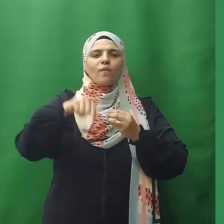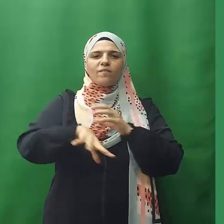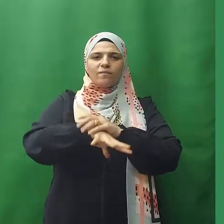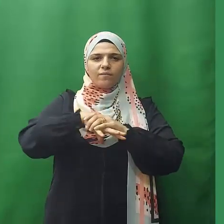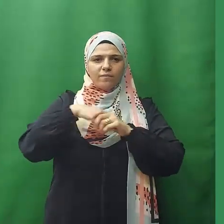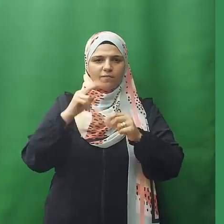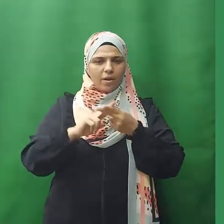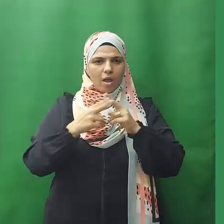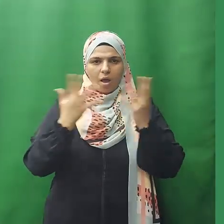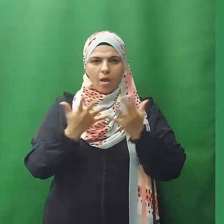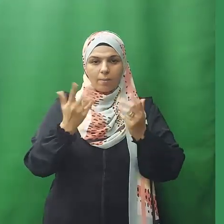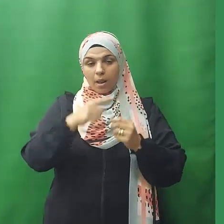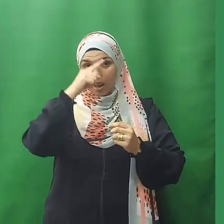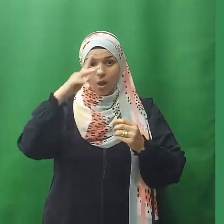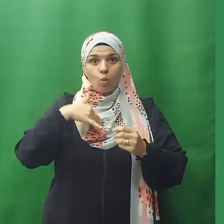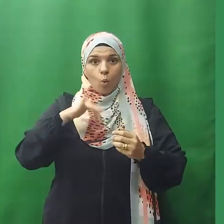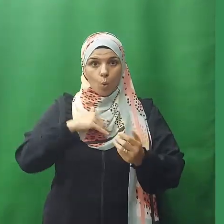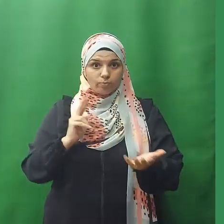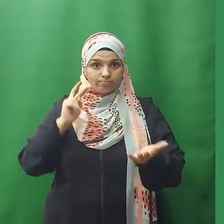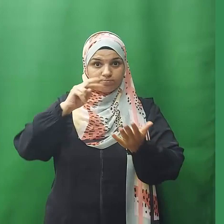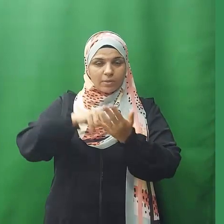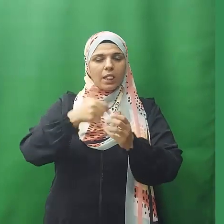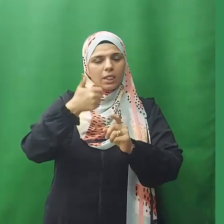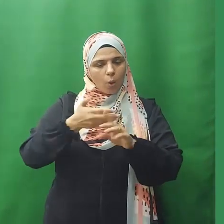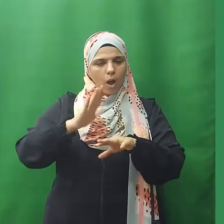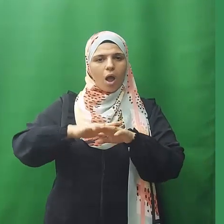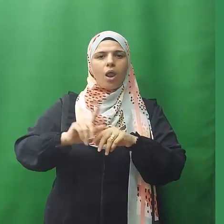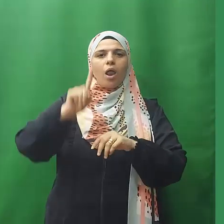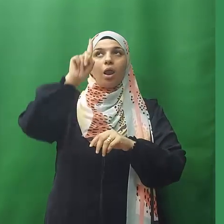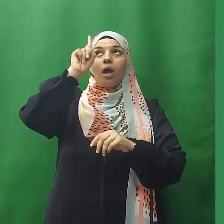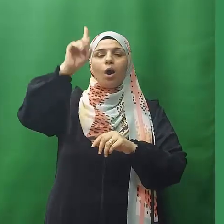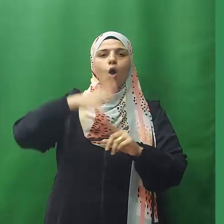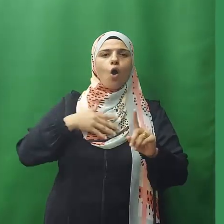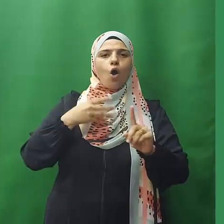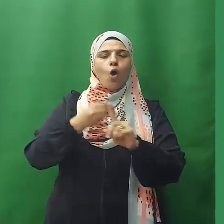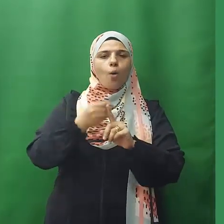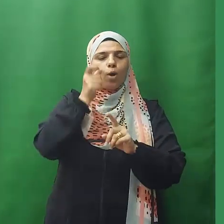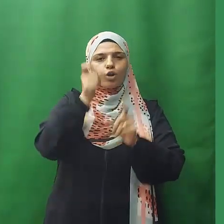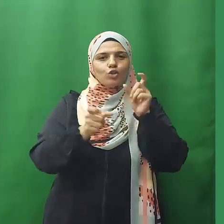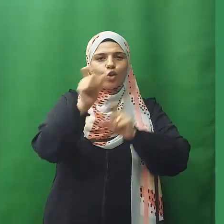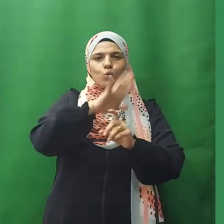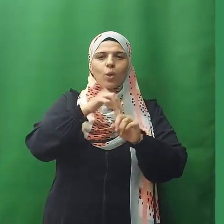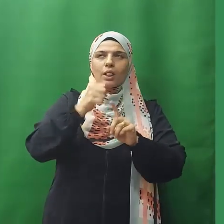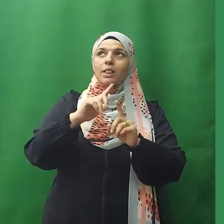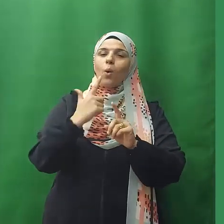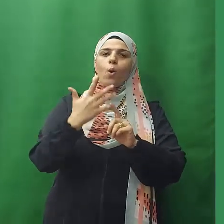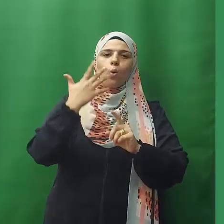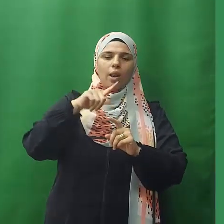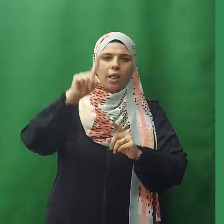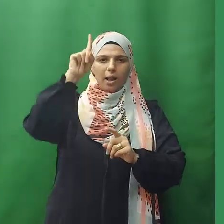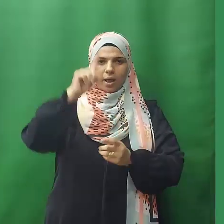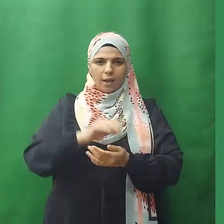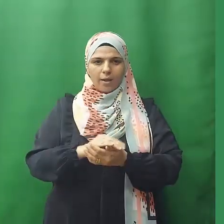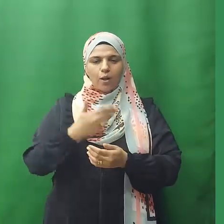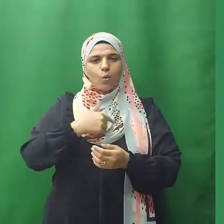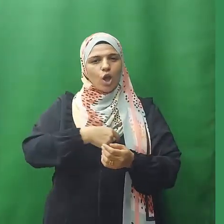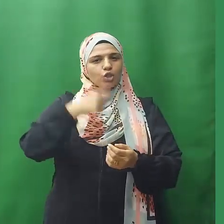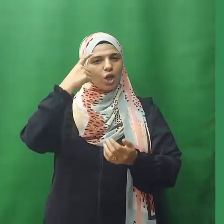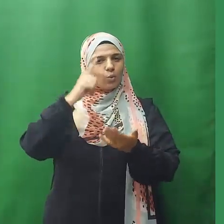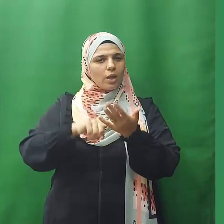عزمت فتوكل على الله ان الله يحب المتوكلين واشهد ان لا اله